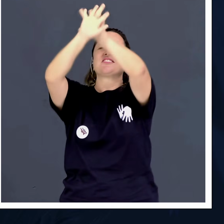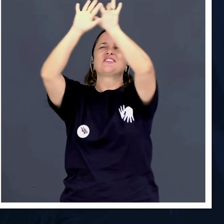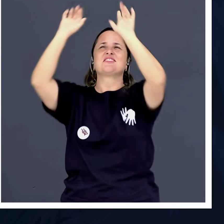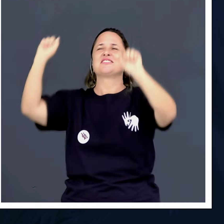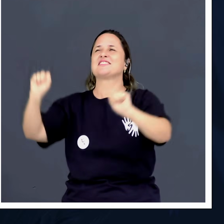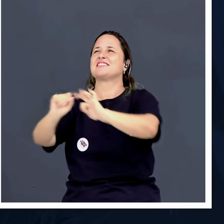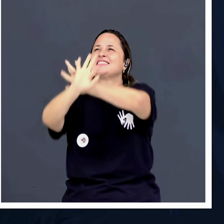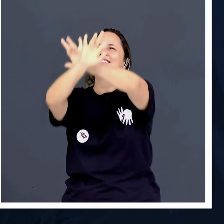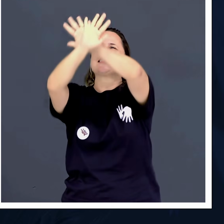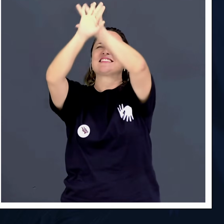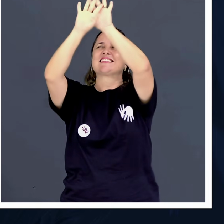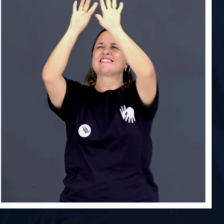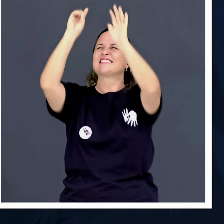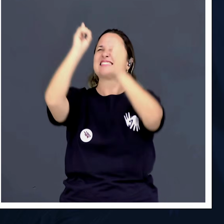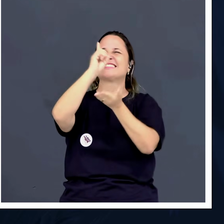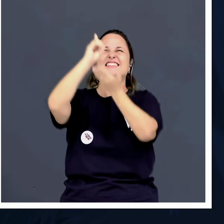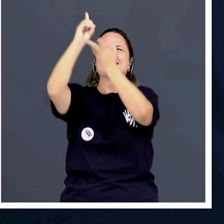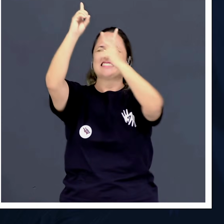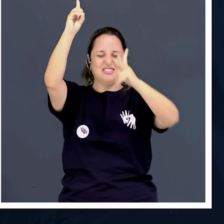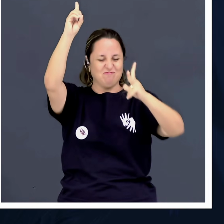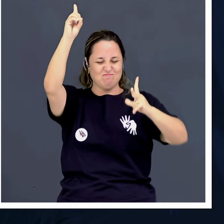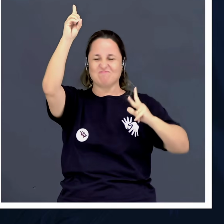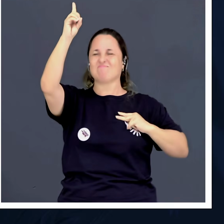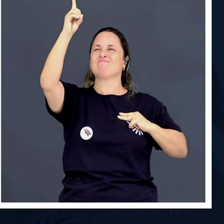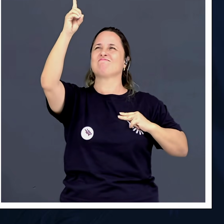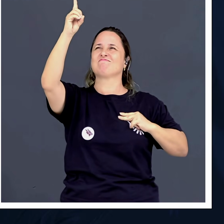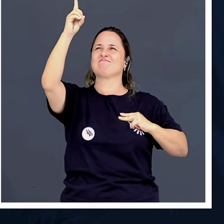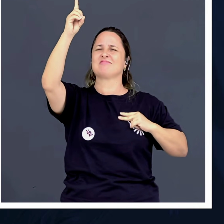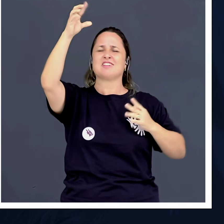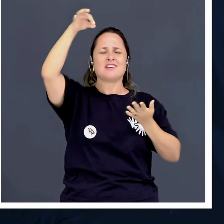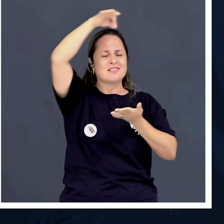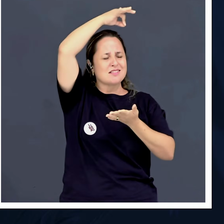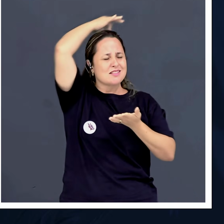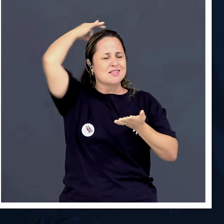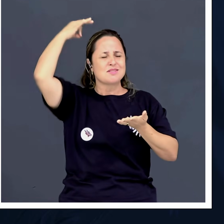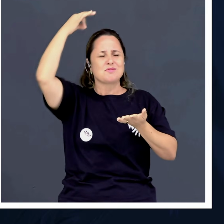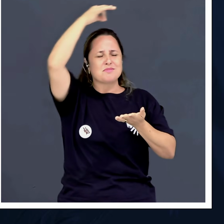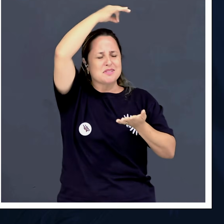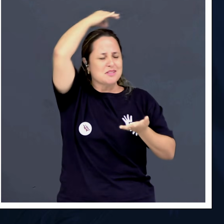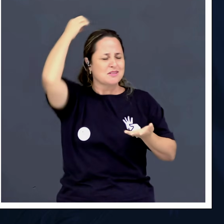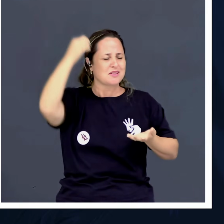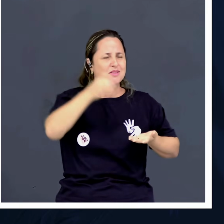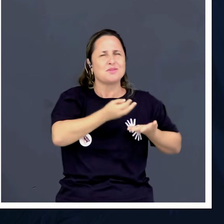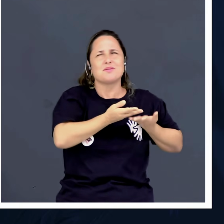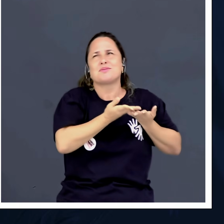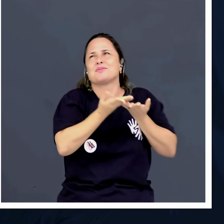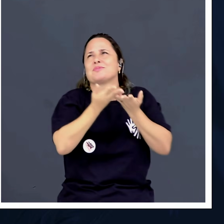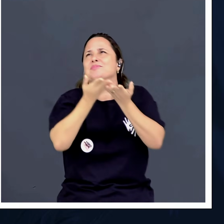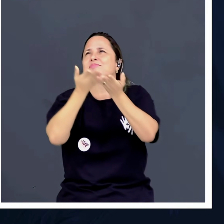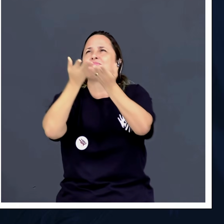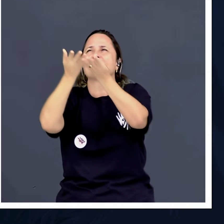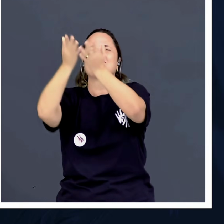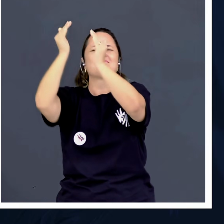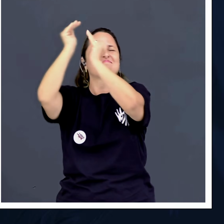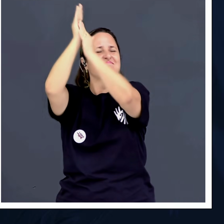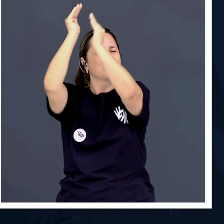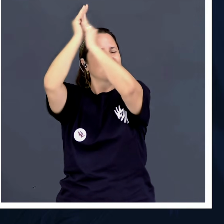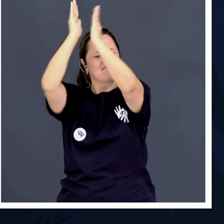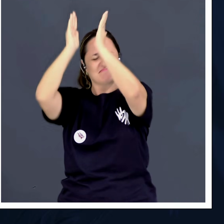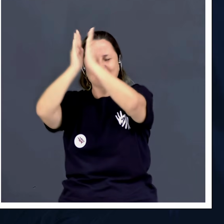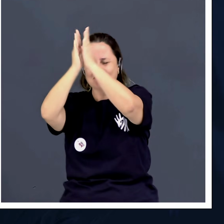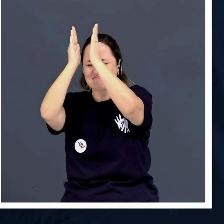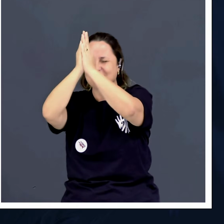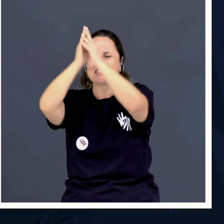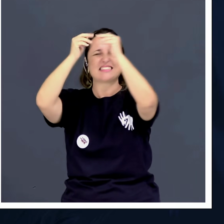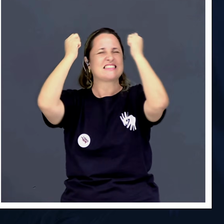glórias e glórias, pois só tu é digno. Recebe, Espírito Santo, toda a adoração, todo o louvor, todos